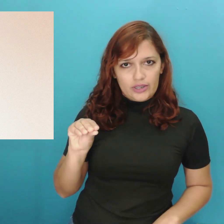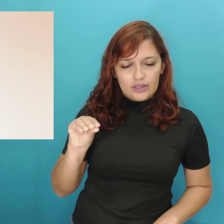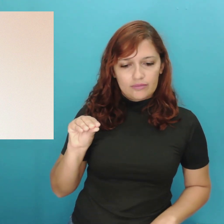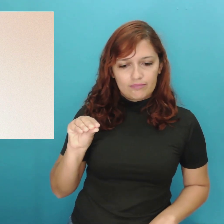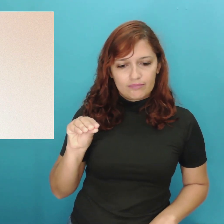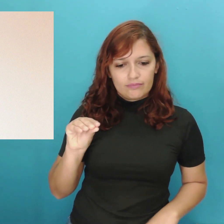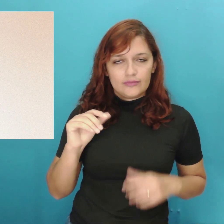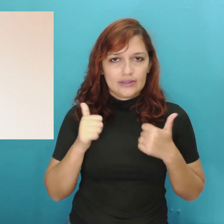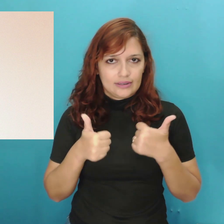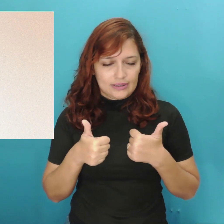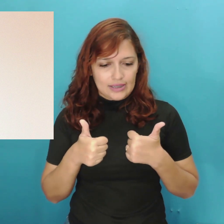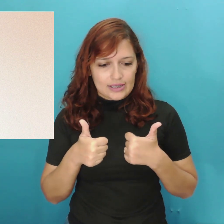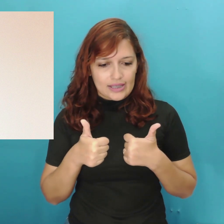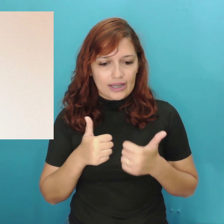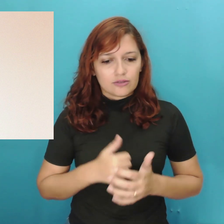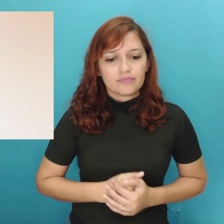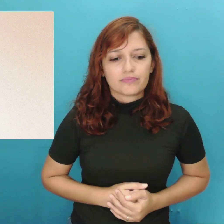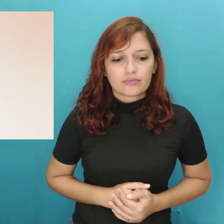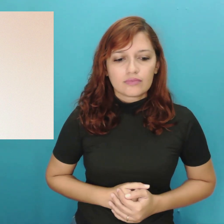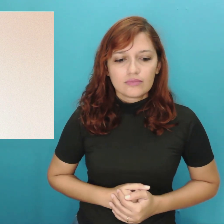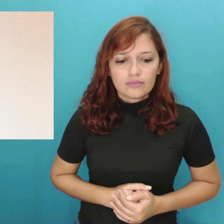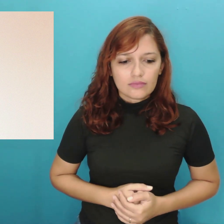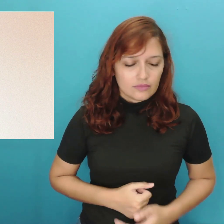noite. Certo?